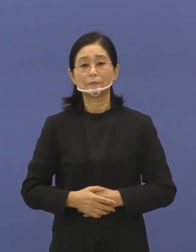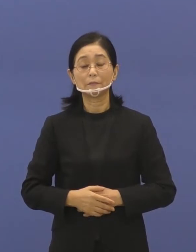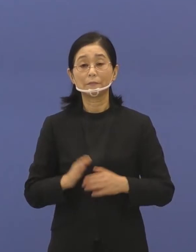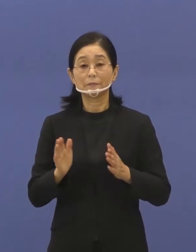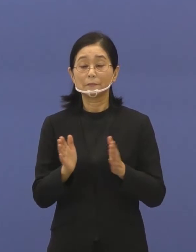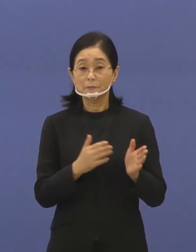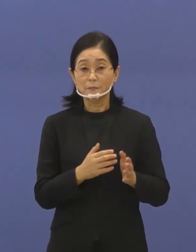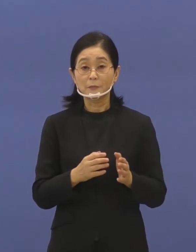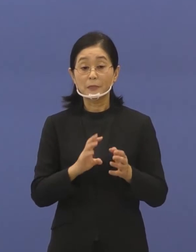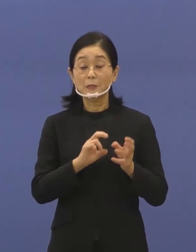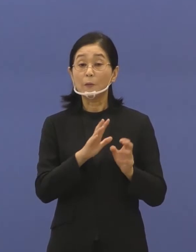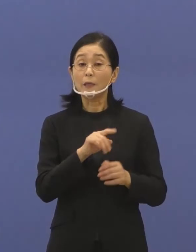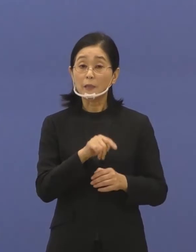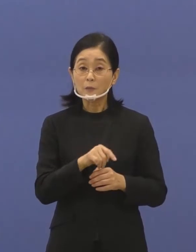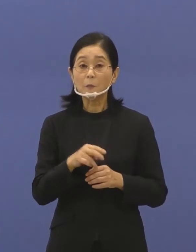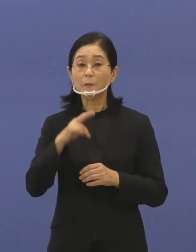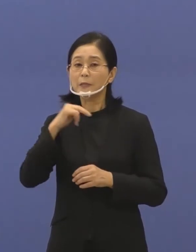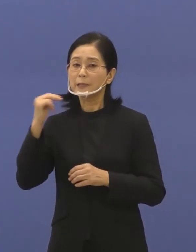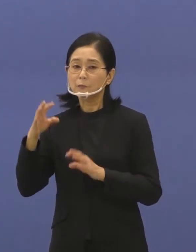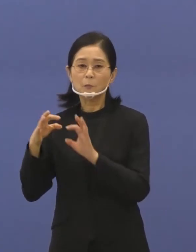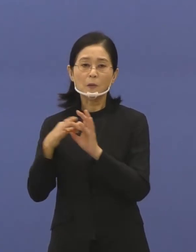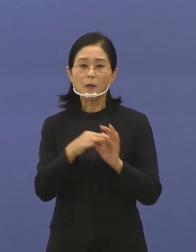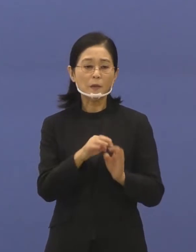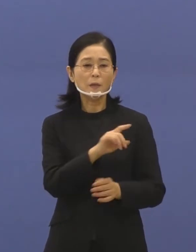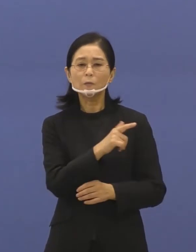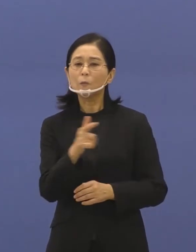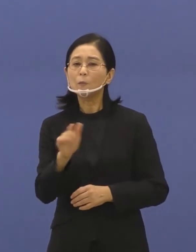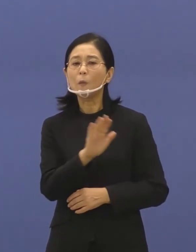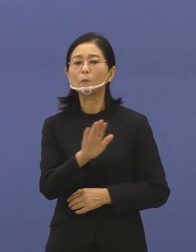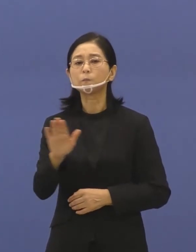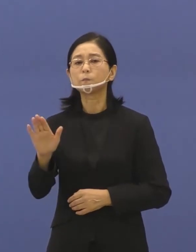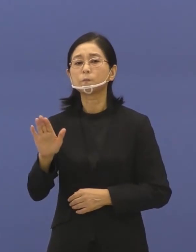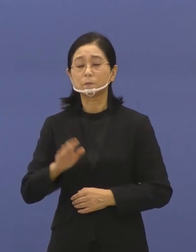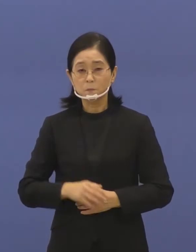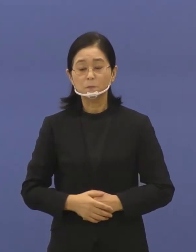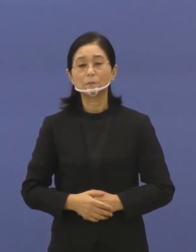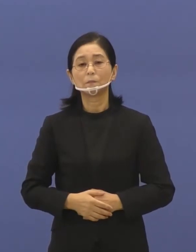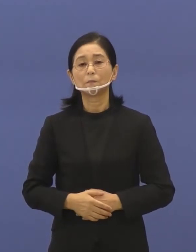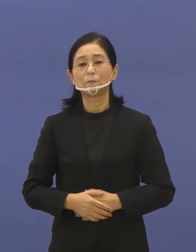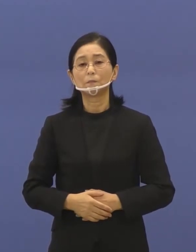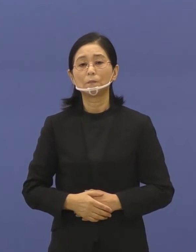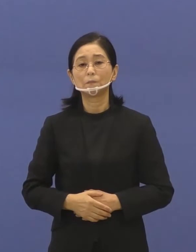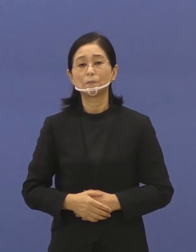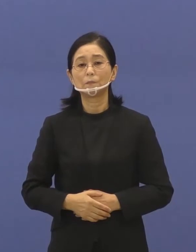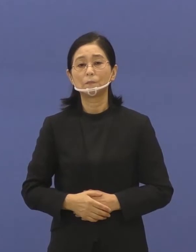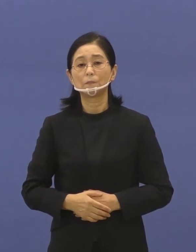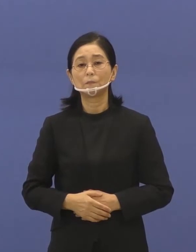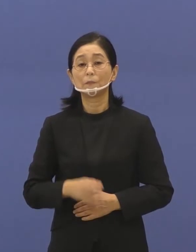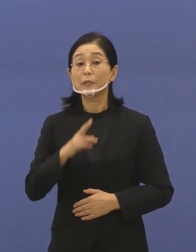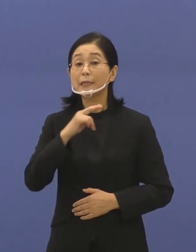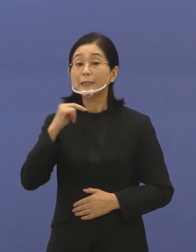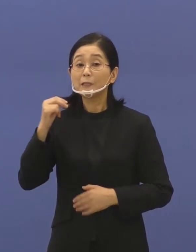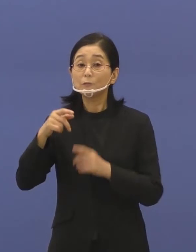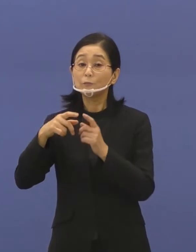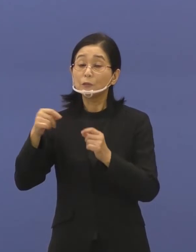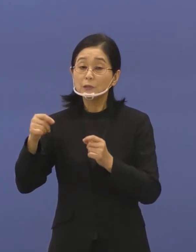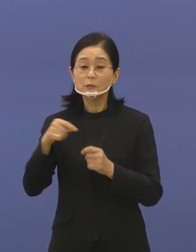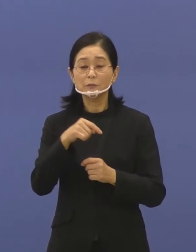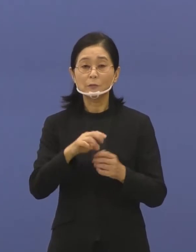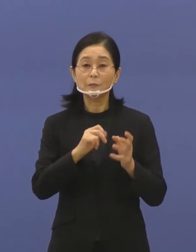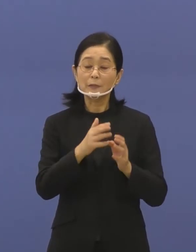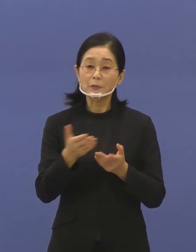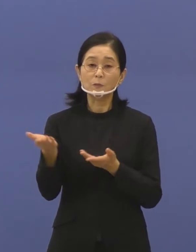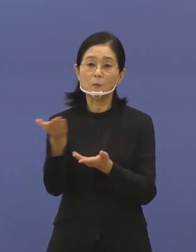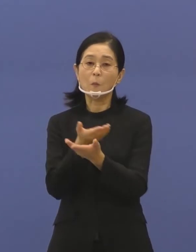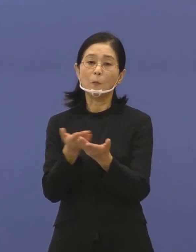イギリスとの関係様々ありまして、そのイギリスとの交流を進めたりビ